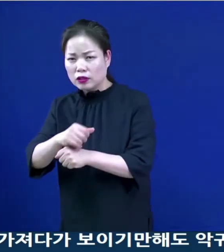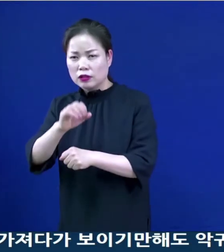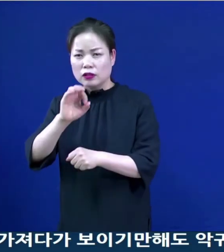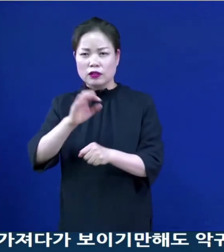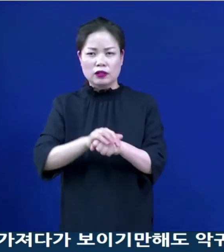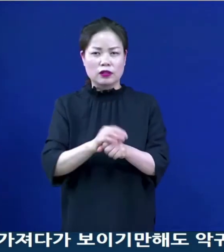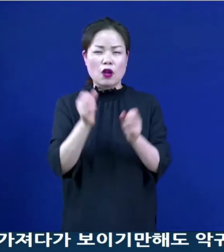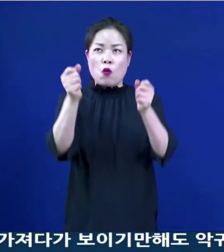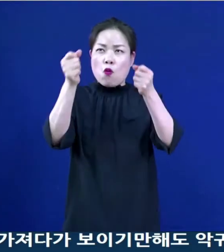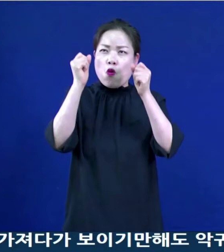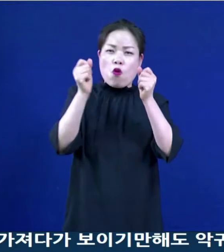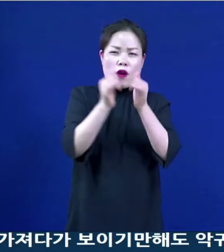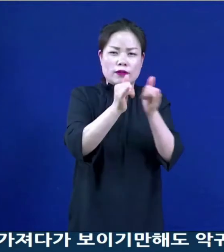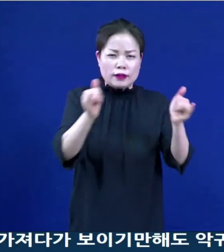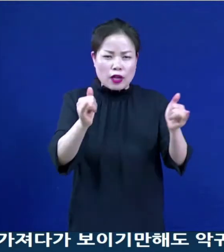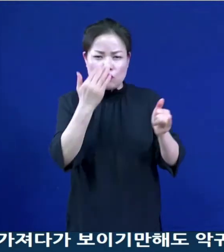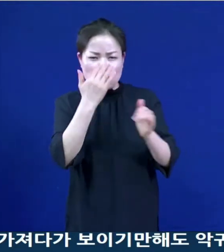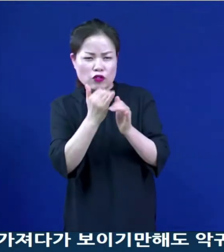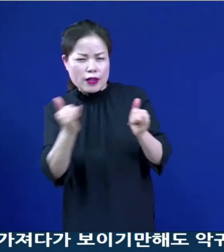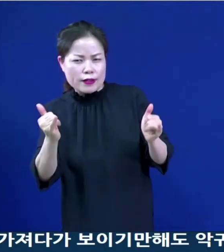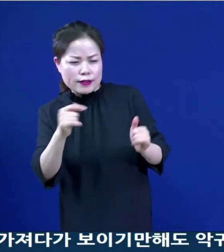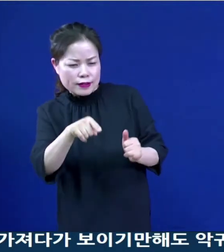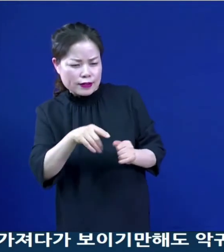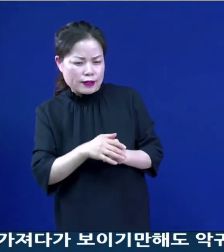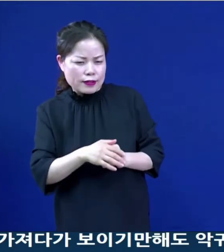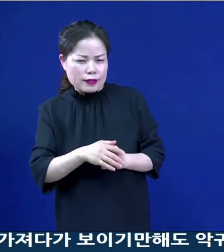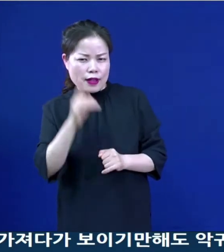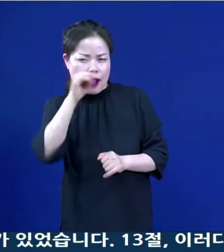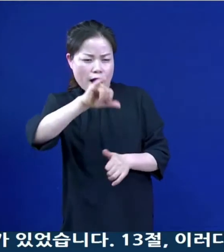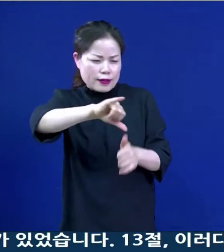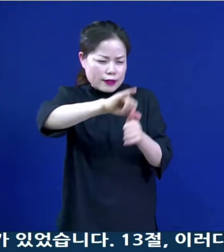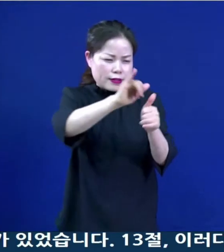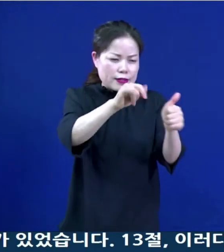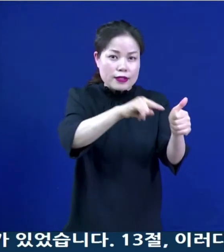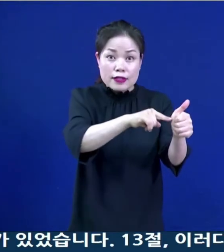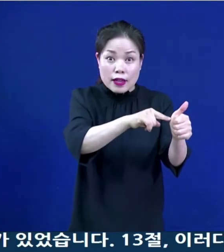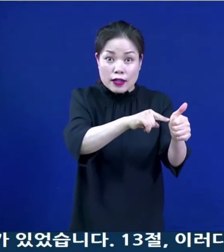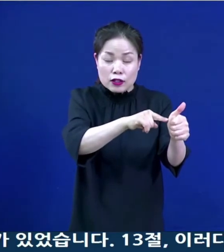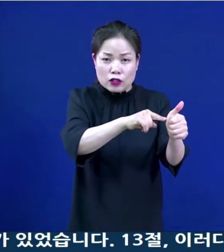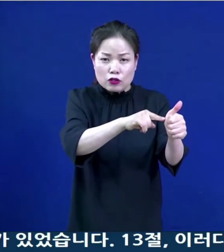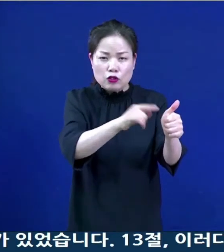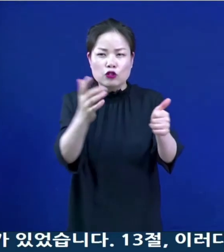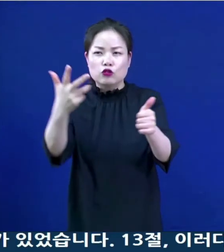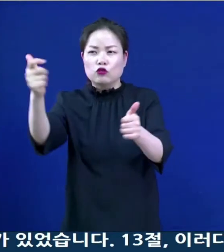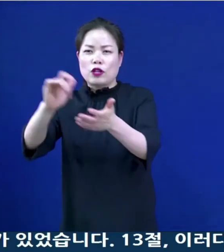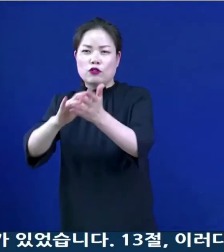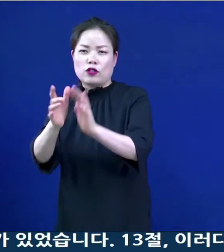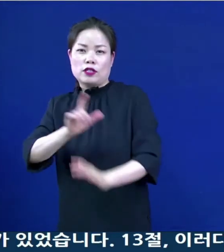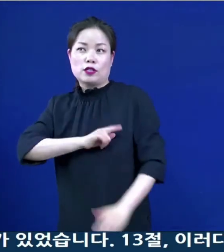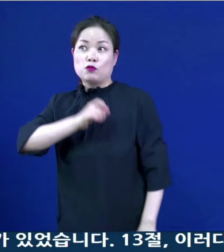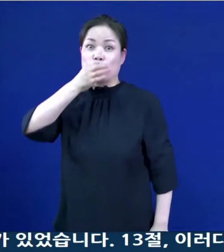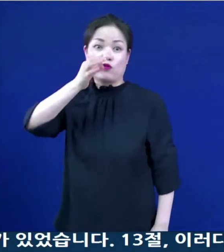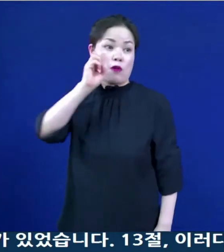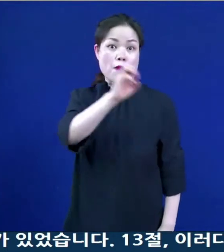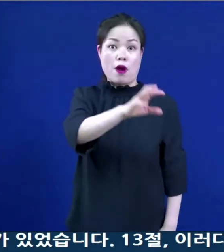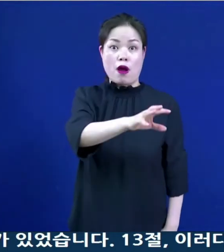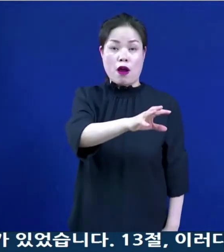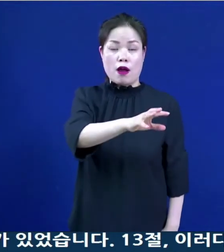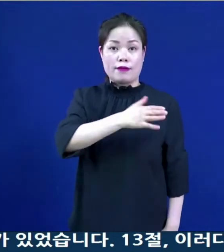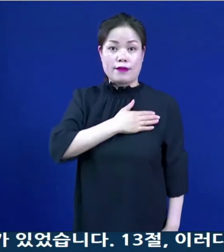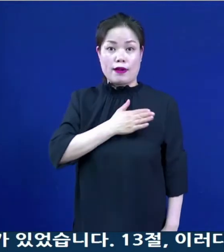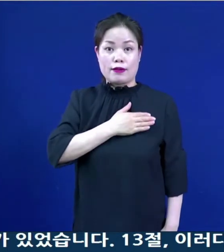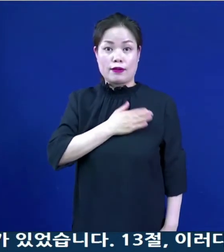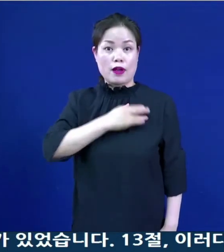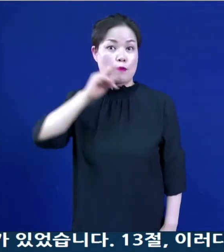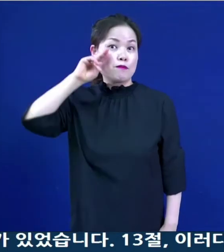마술하는 어떤 유대인들이 시험 삼아 악귀 들린 자들에게 주 예수의 이름을 불러 말하되